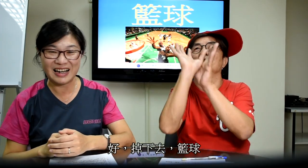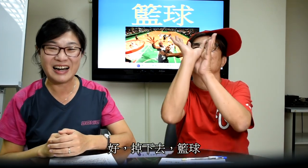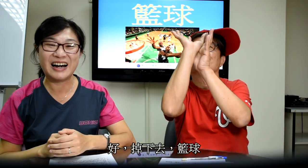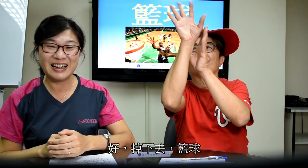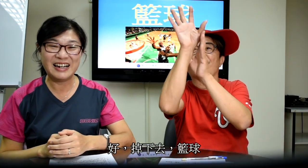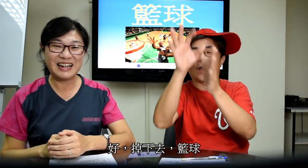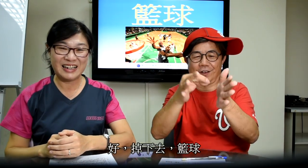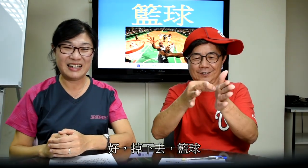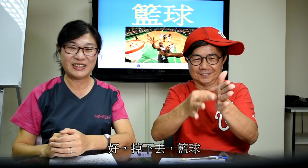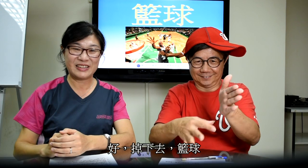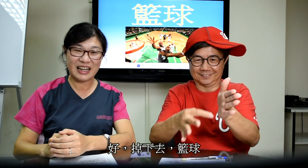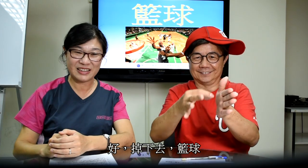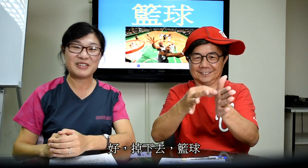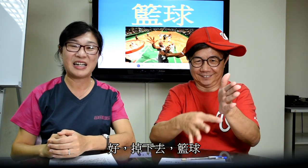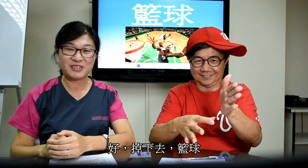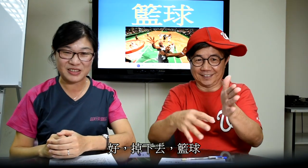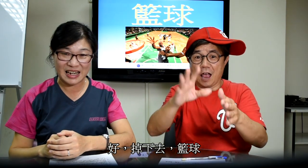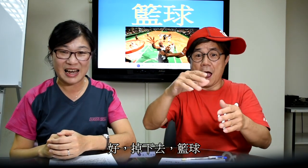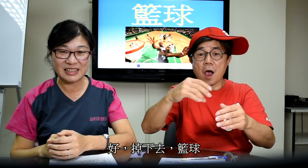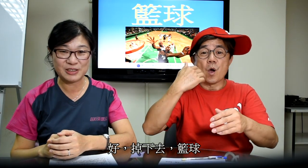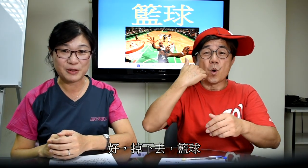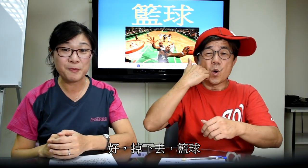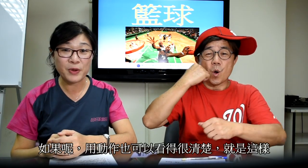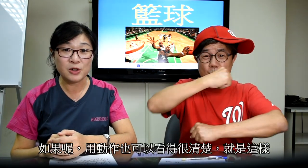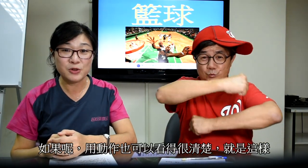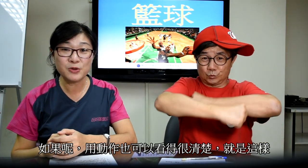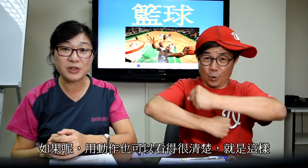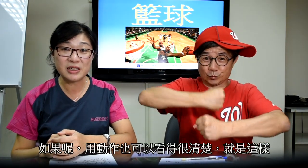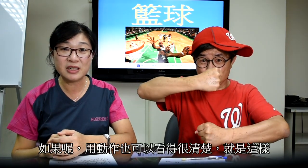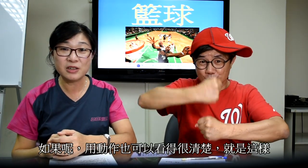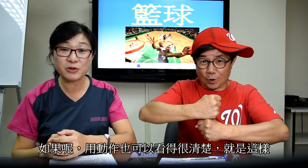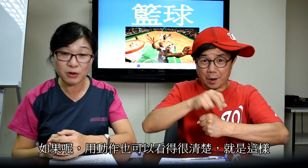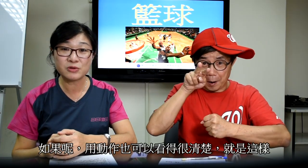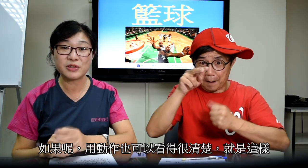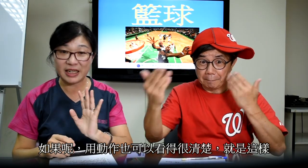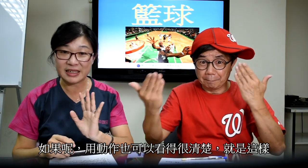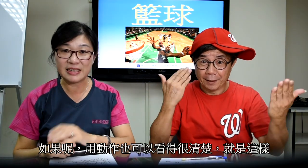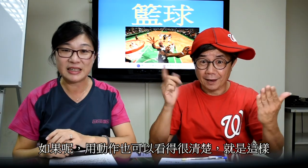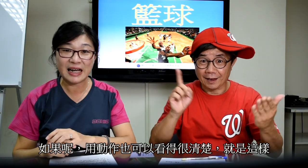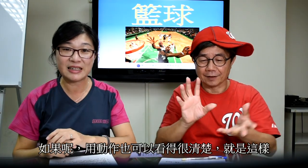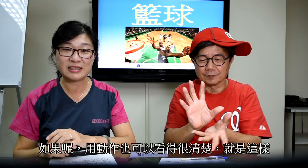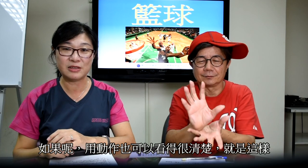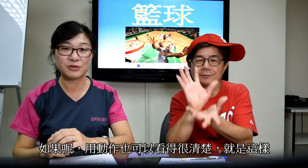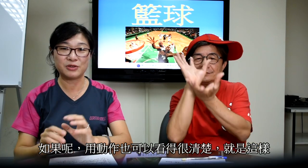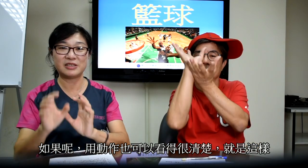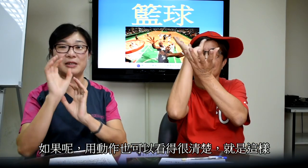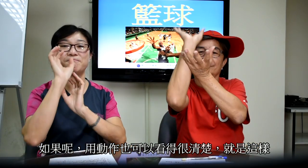好，掉下去，篮球。如果呢用动作也可以看得很清楚，就是这样，